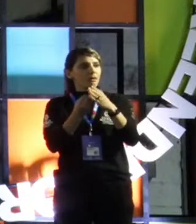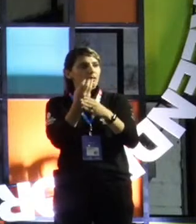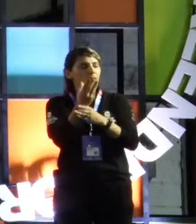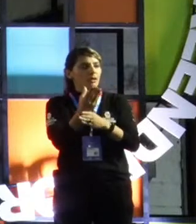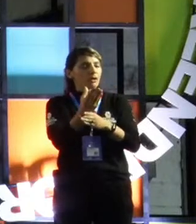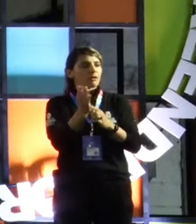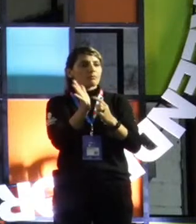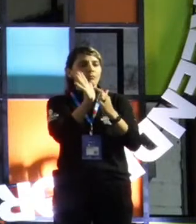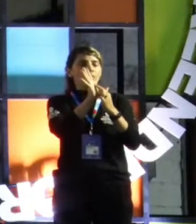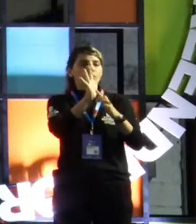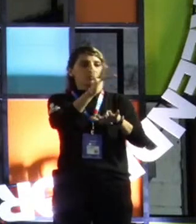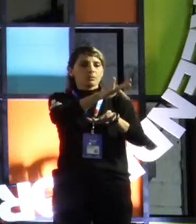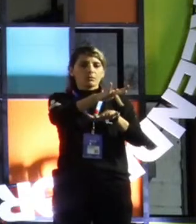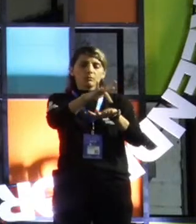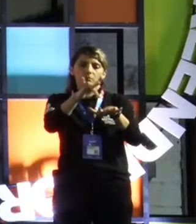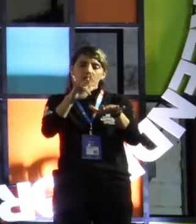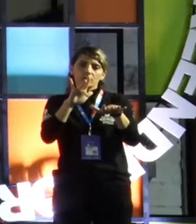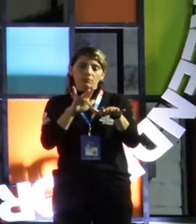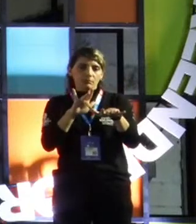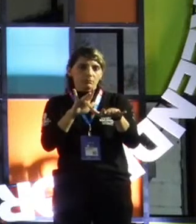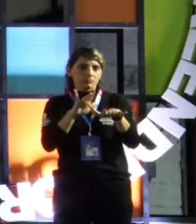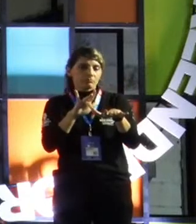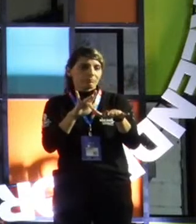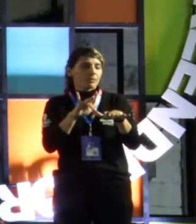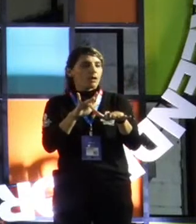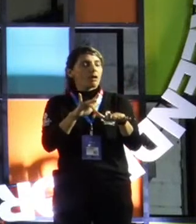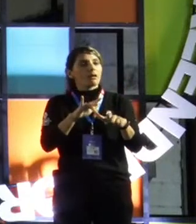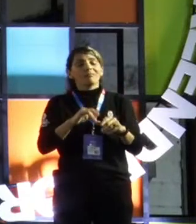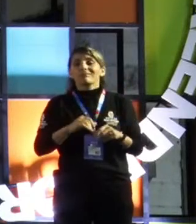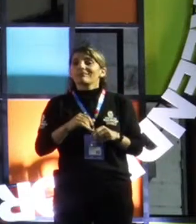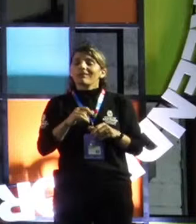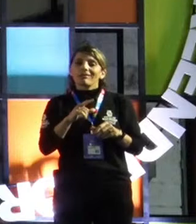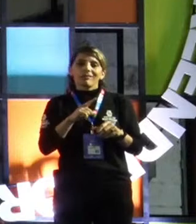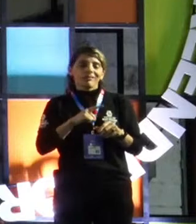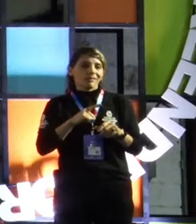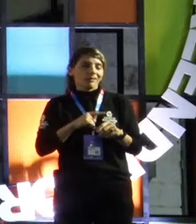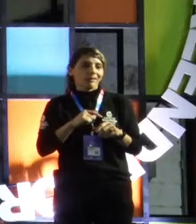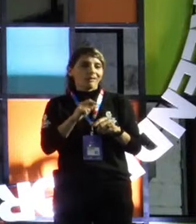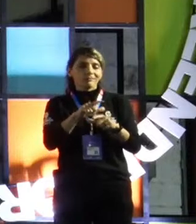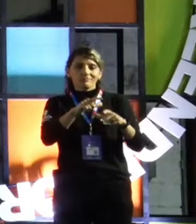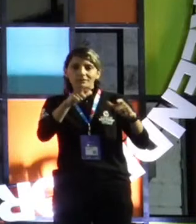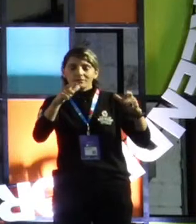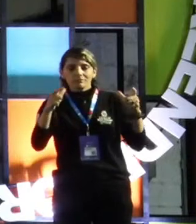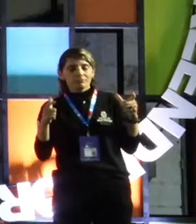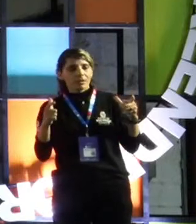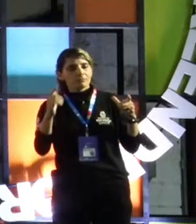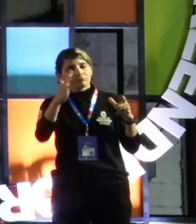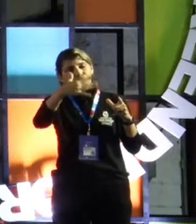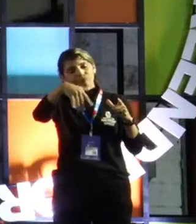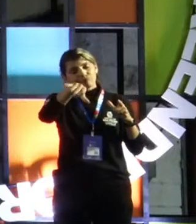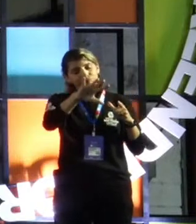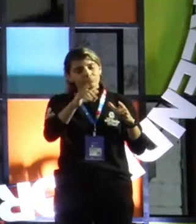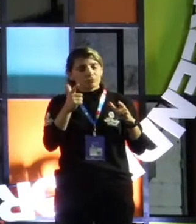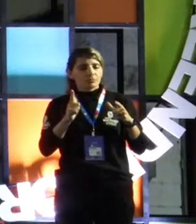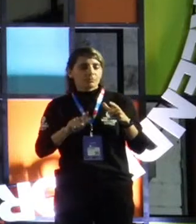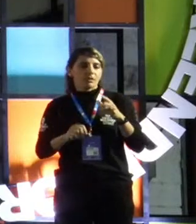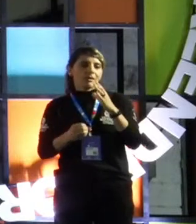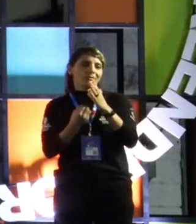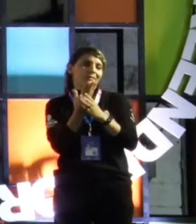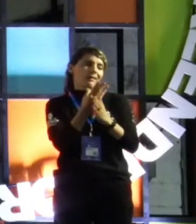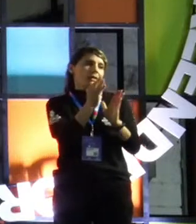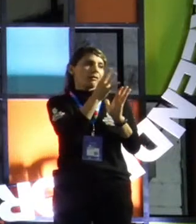na internet e não está saturado, gente. O mercado é muito grande. Você pode fazer curso, você pode fazer e-book de qualquer